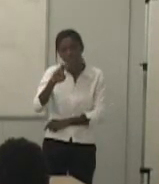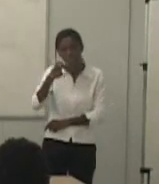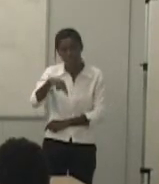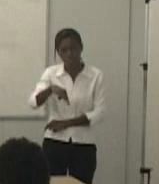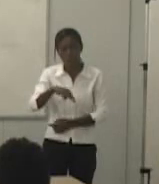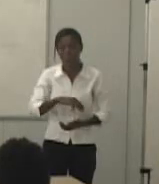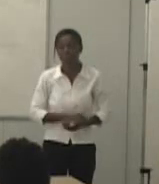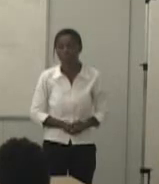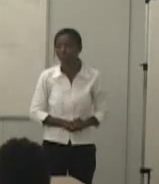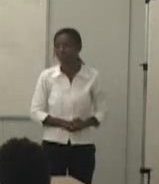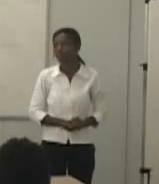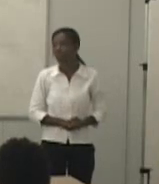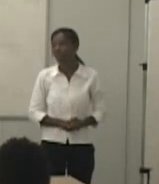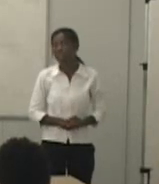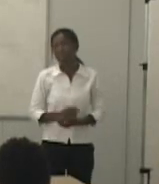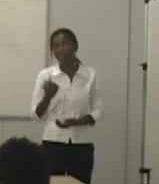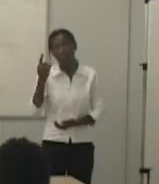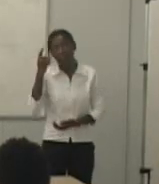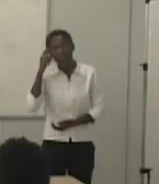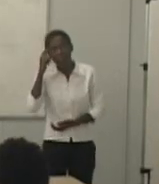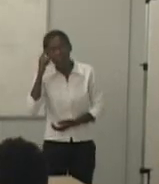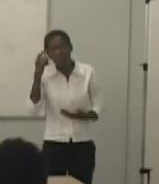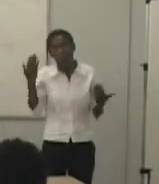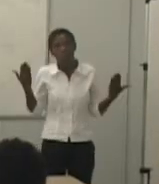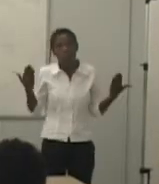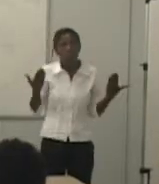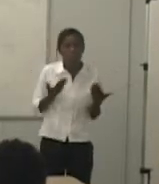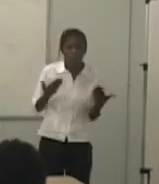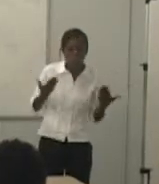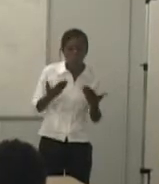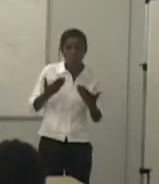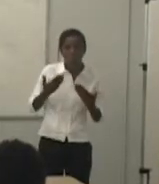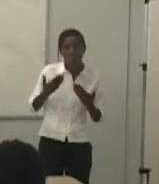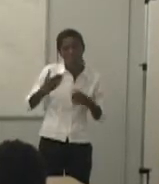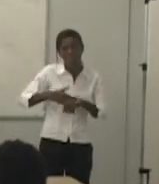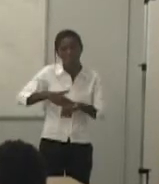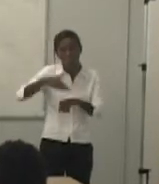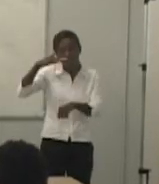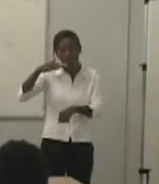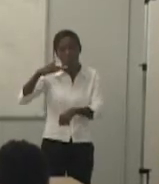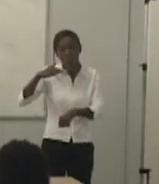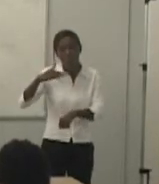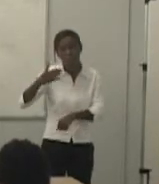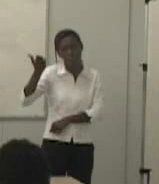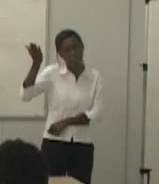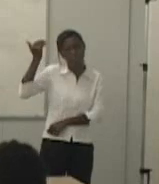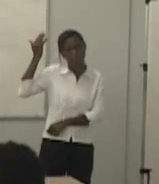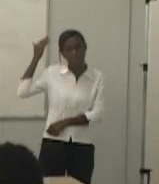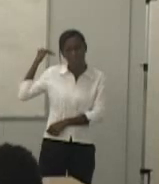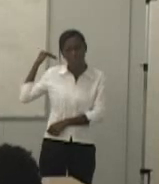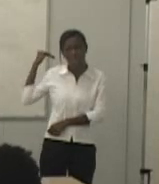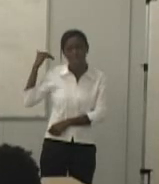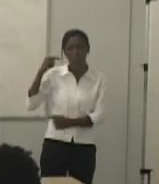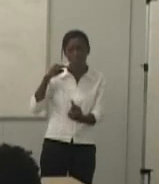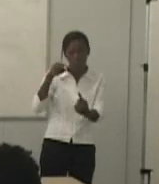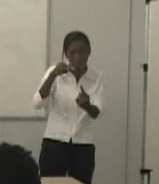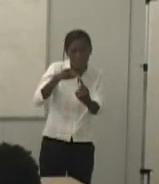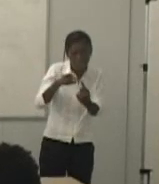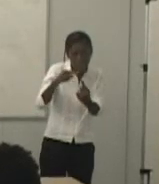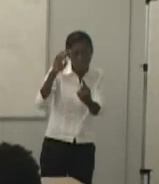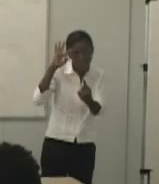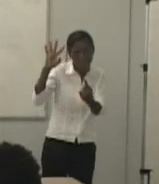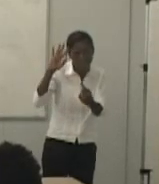sentido as perspectivas hoje são melhores do que as perspectivas há 2 anos atrás Às vezes a gente